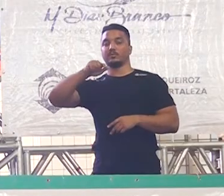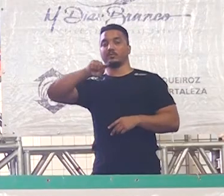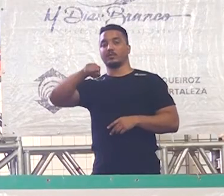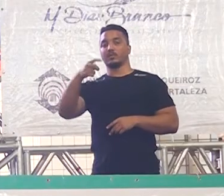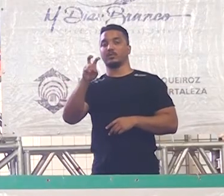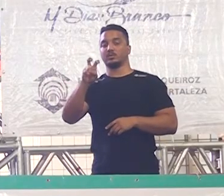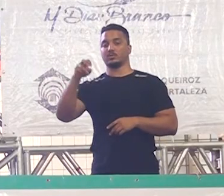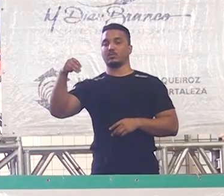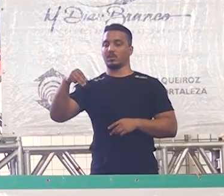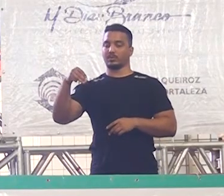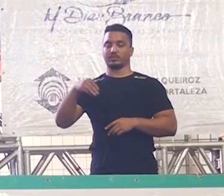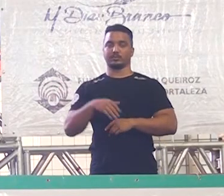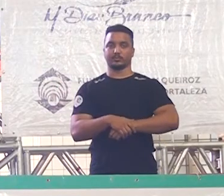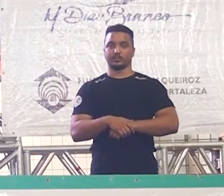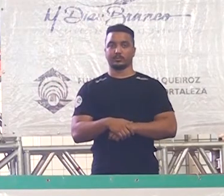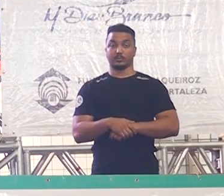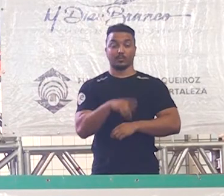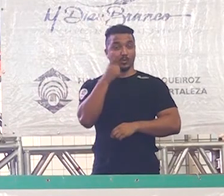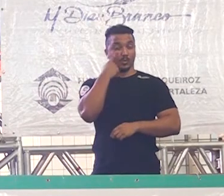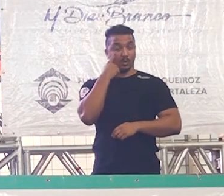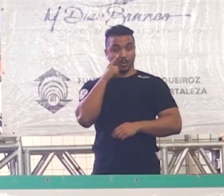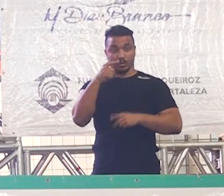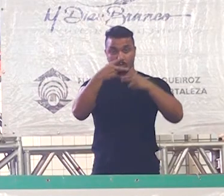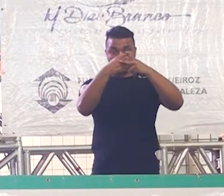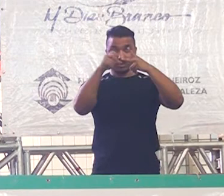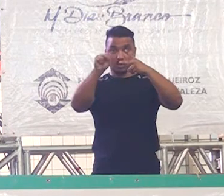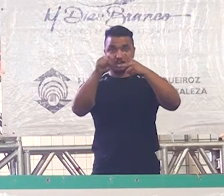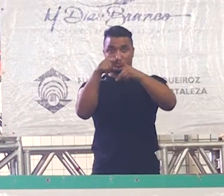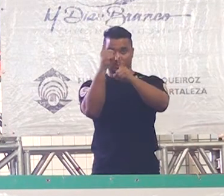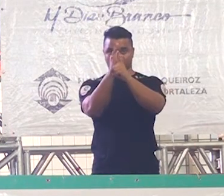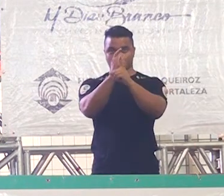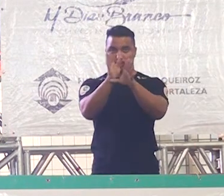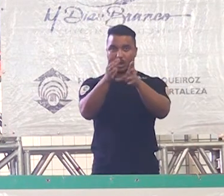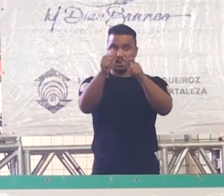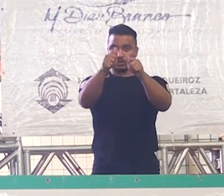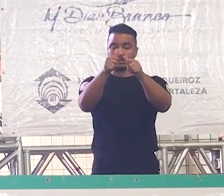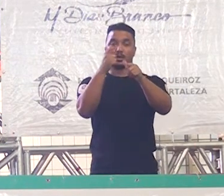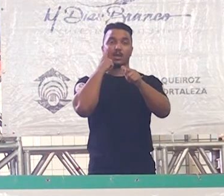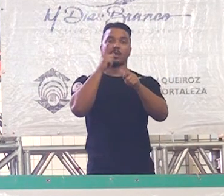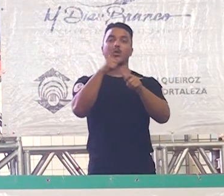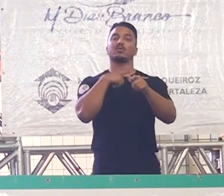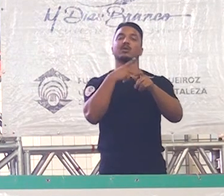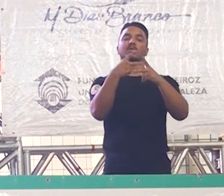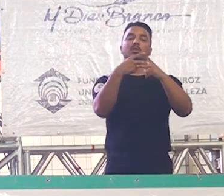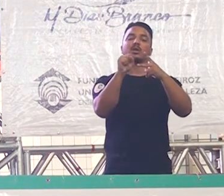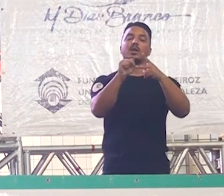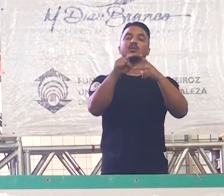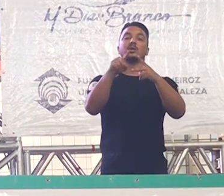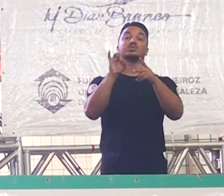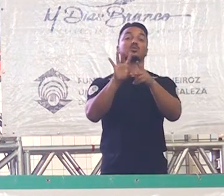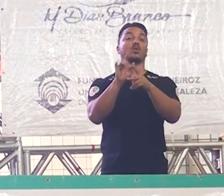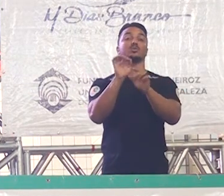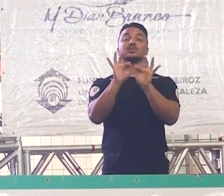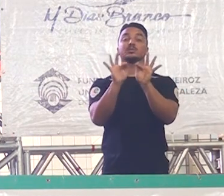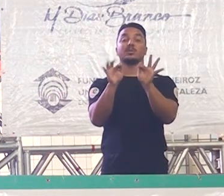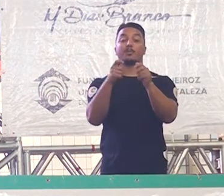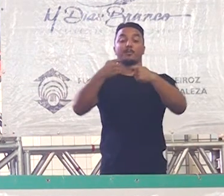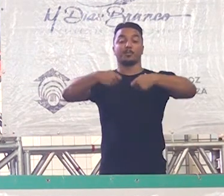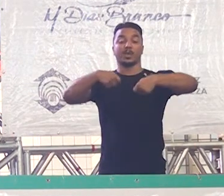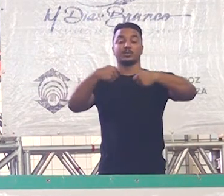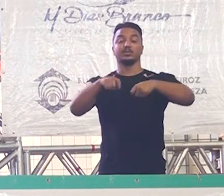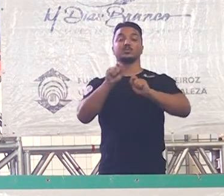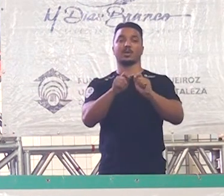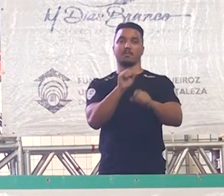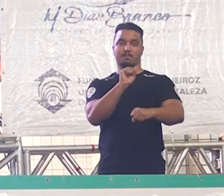metros. Agora, esse ΔS que você achou aí, é apenas o que o motorista precisa